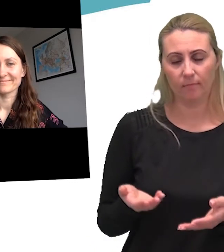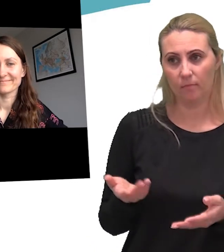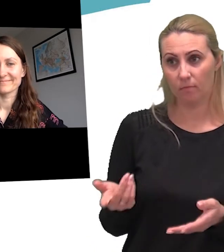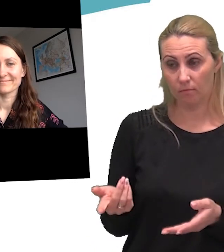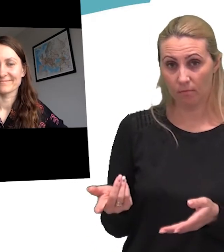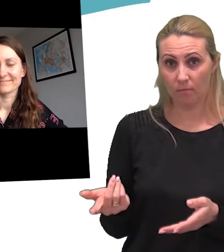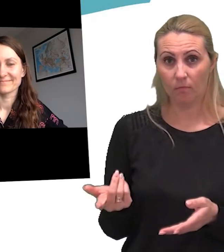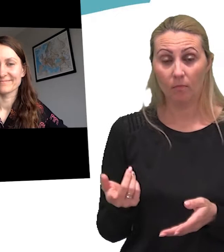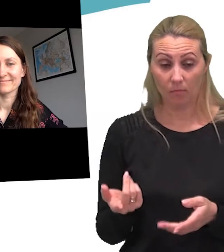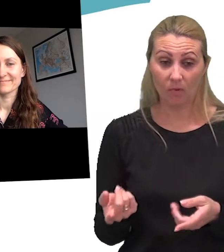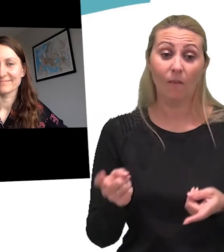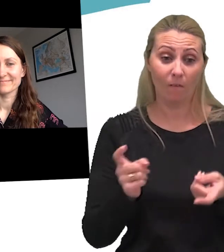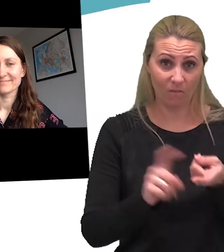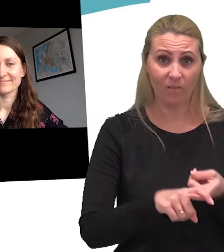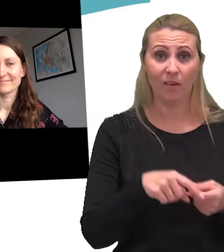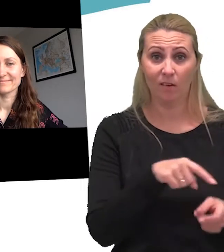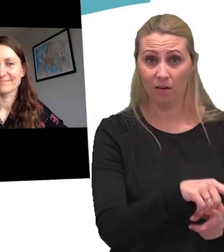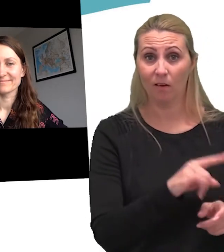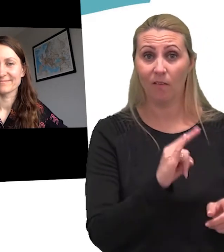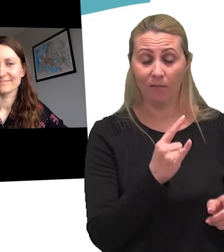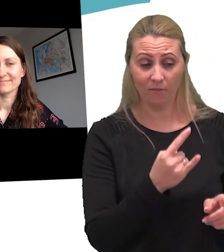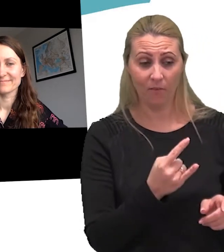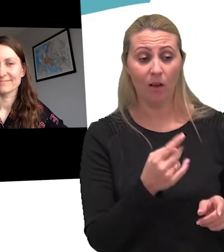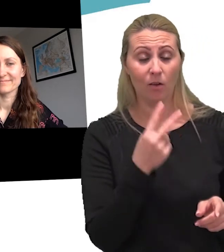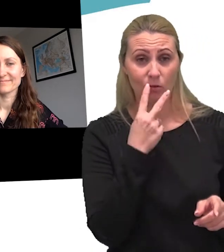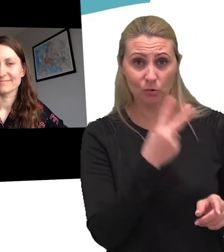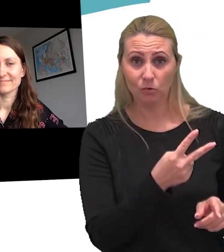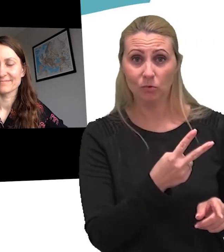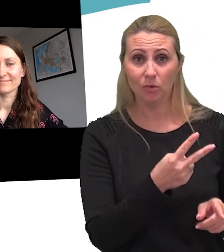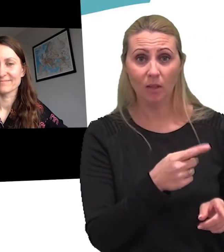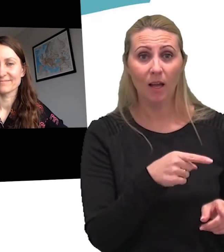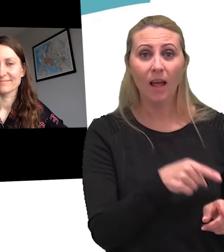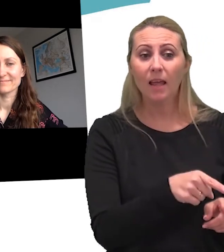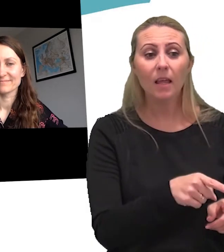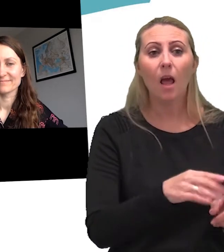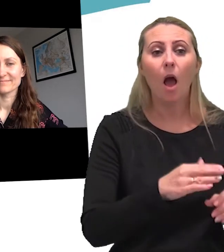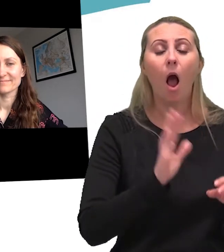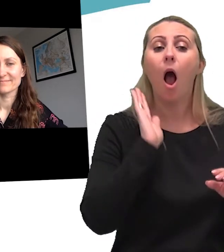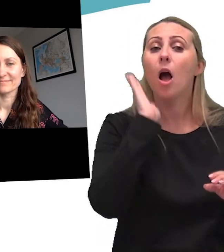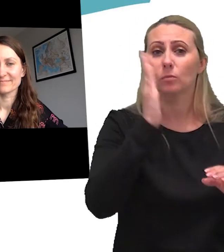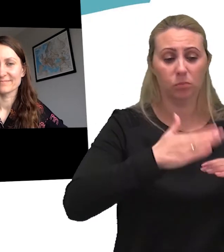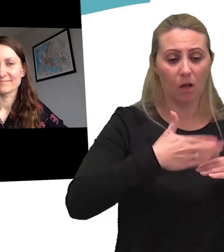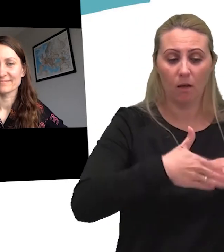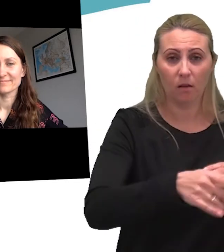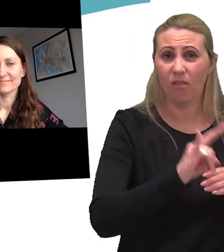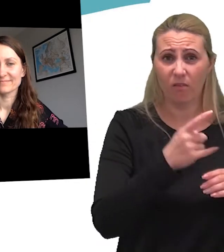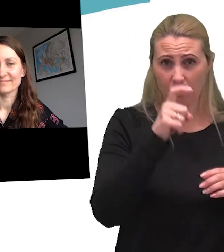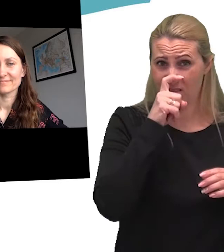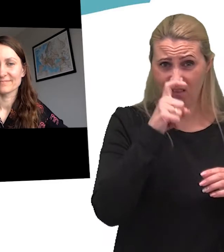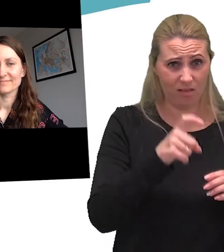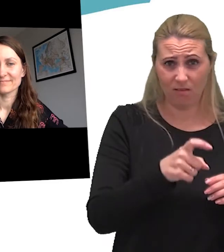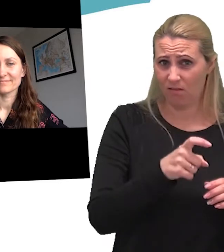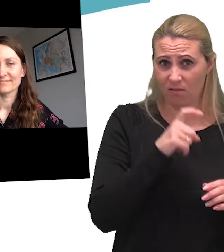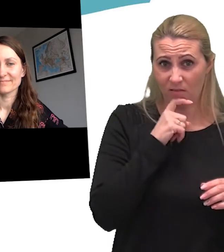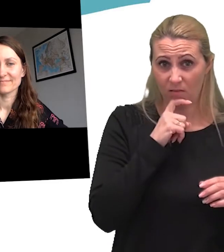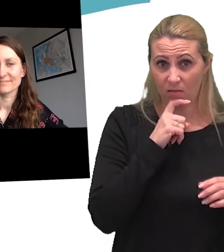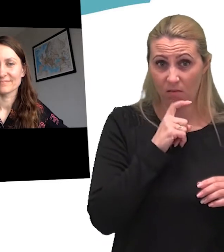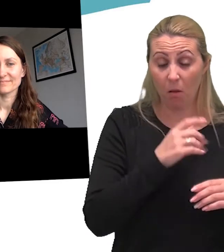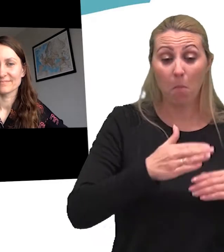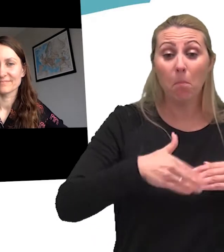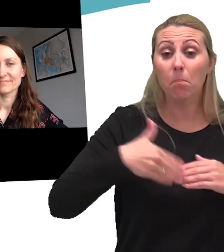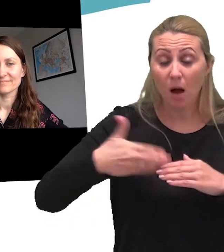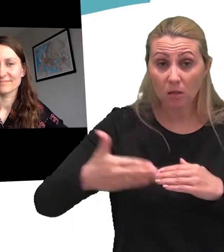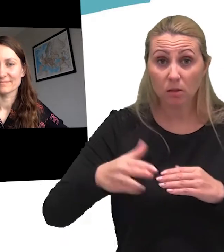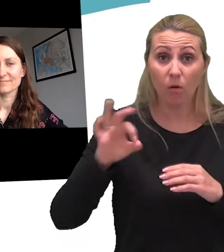Tai tada vaikas, ką reikia suprasti, kad vaikai pasekmių nesuvokia. Pasekmės yra tėvų